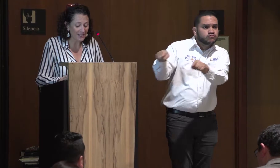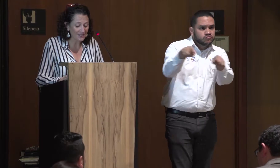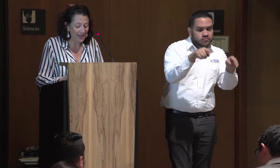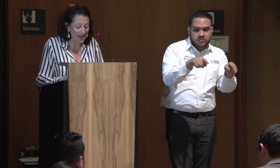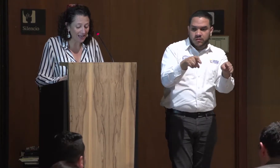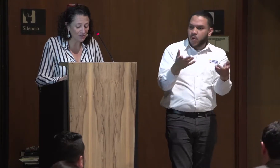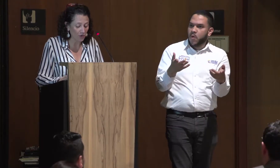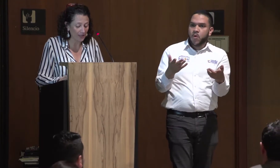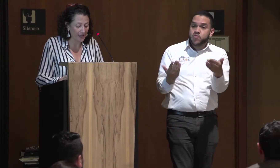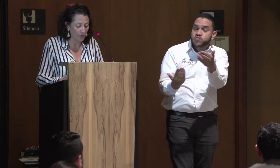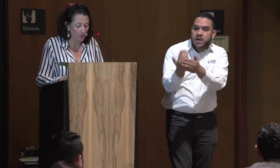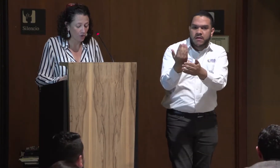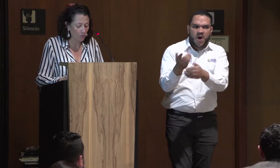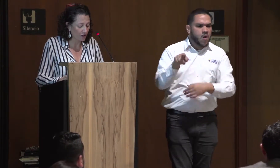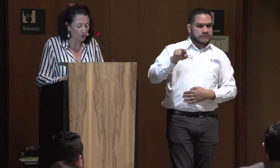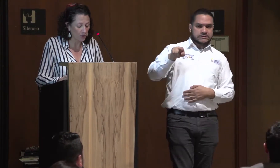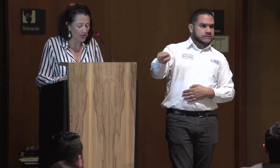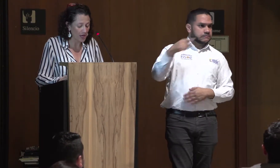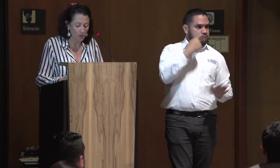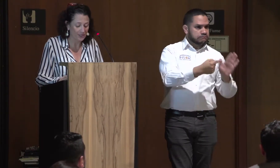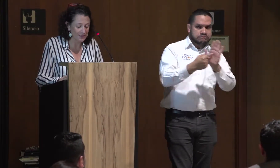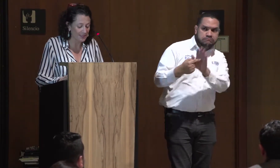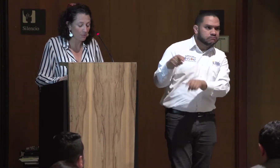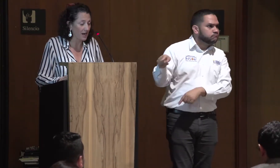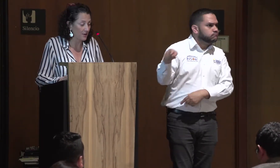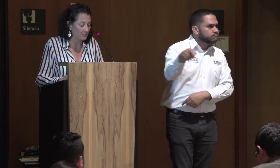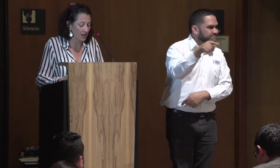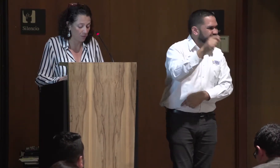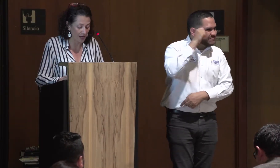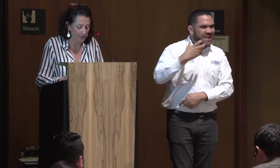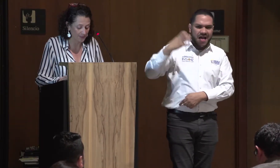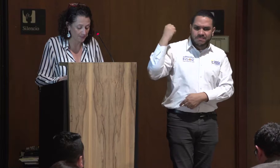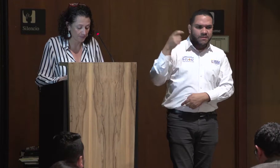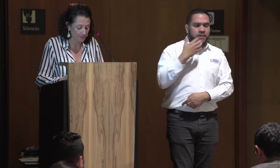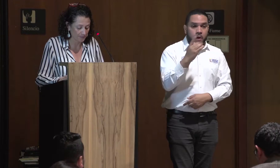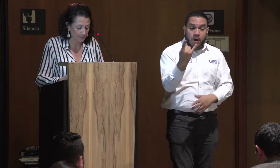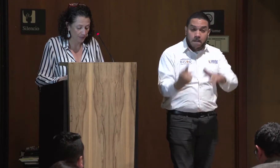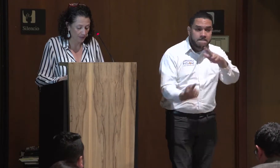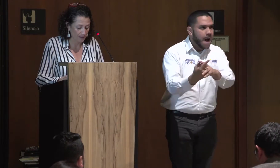que había que señalarlas con el dedo porque todavía no existían palabras para nombrarlas.